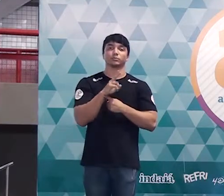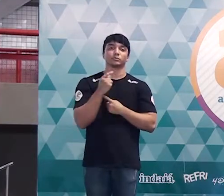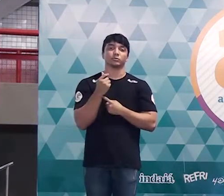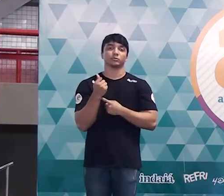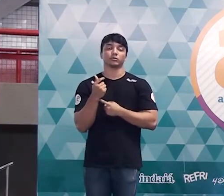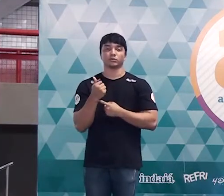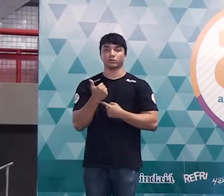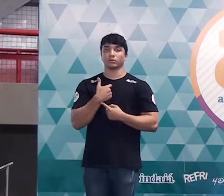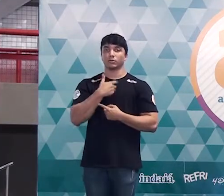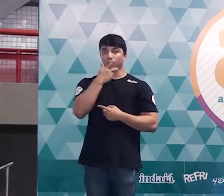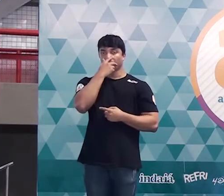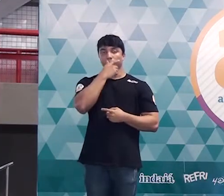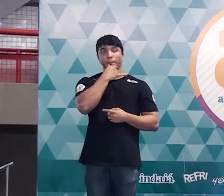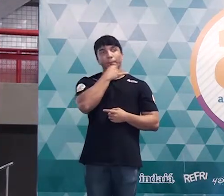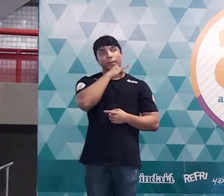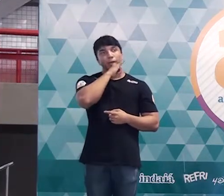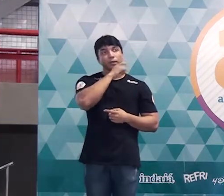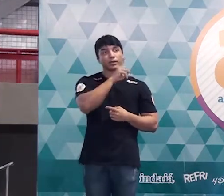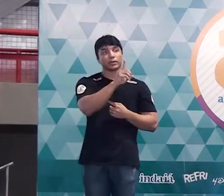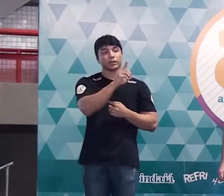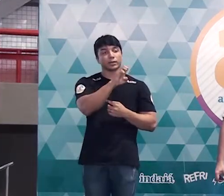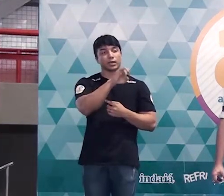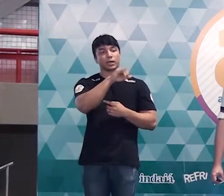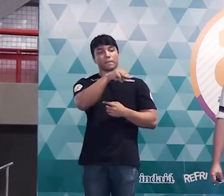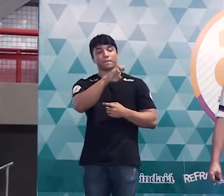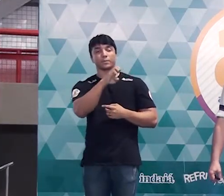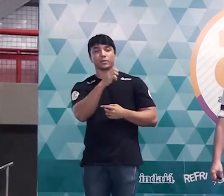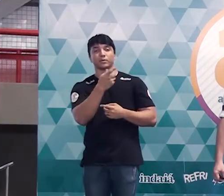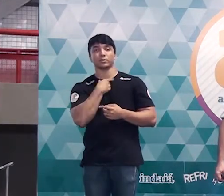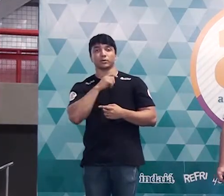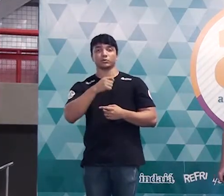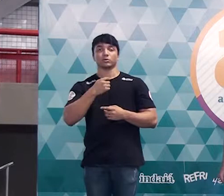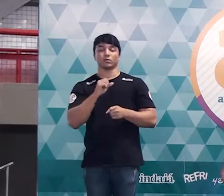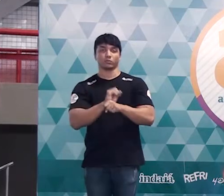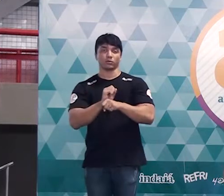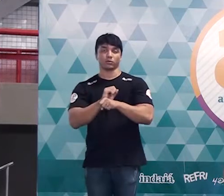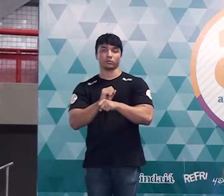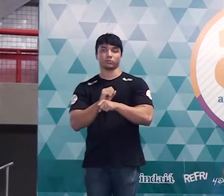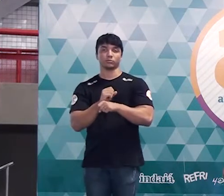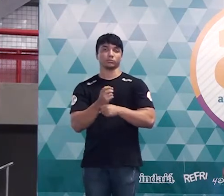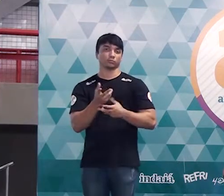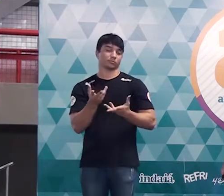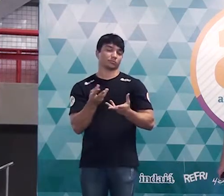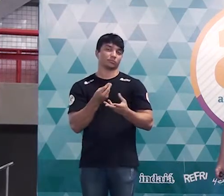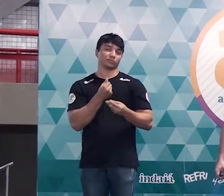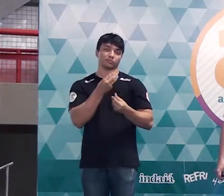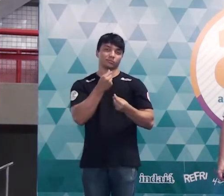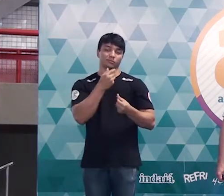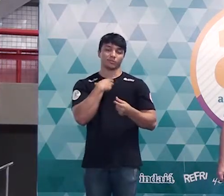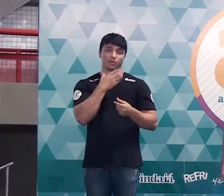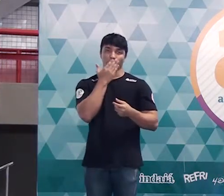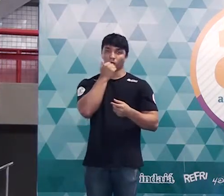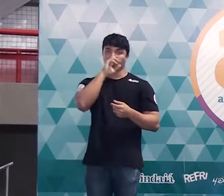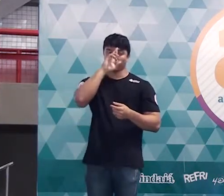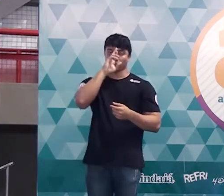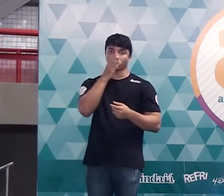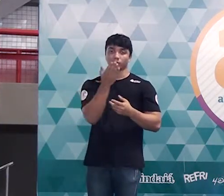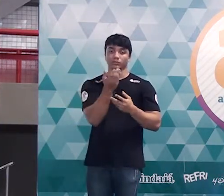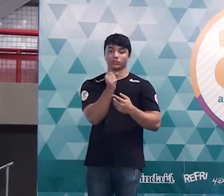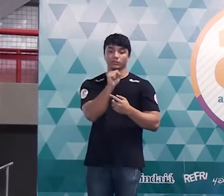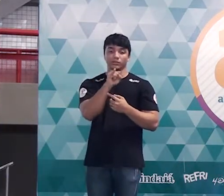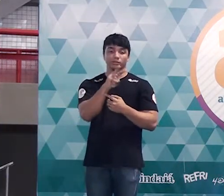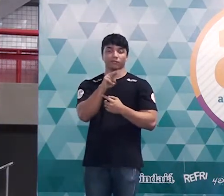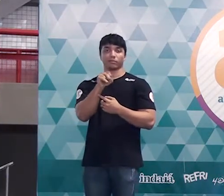o dinheiro. Papai, dê-me a chave do carro, né? Na hora do almoço, sirva-me